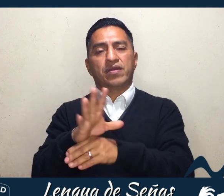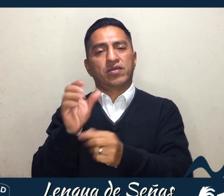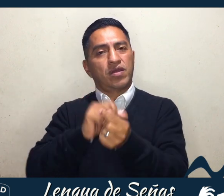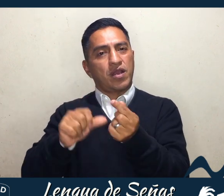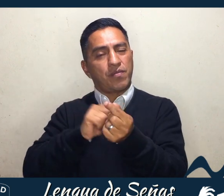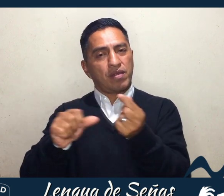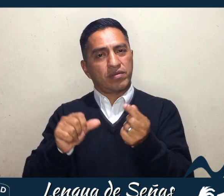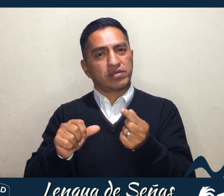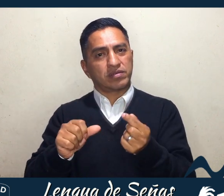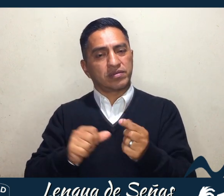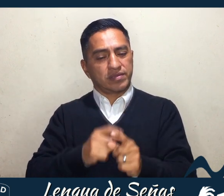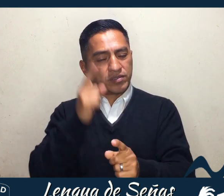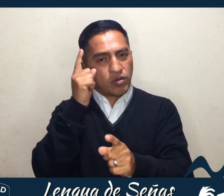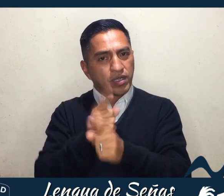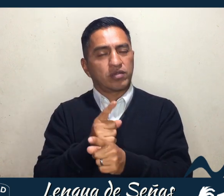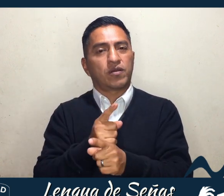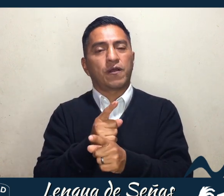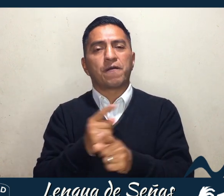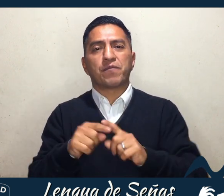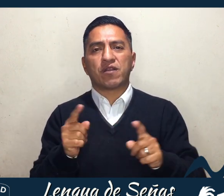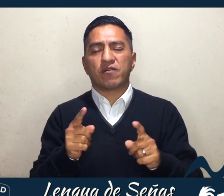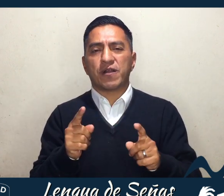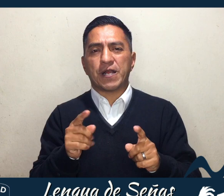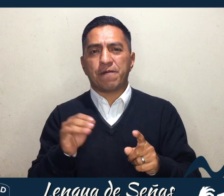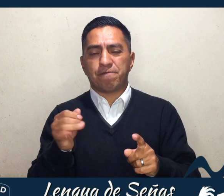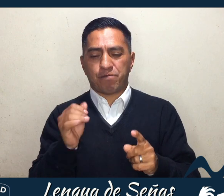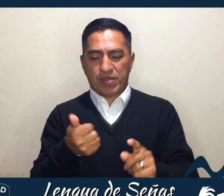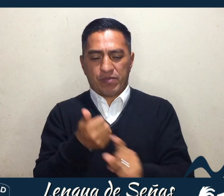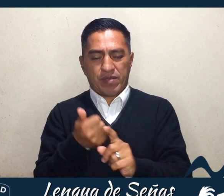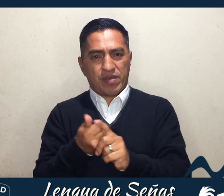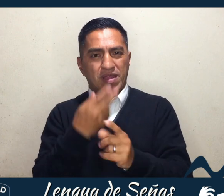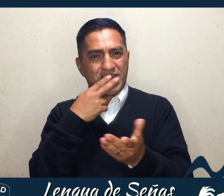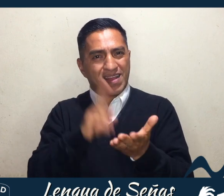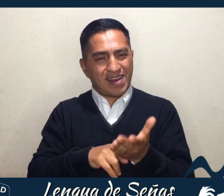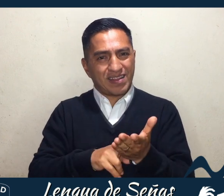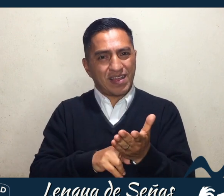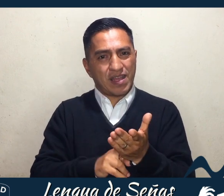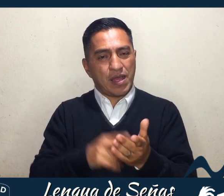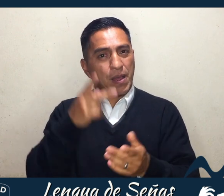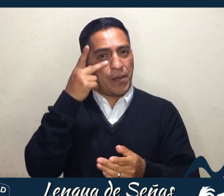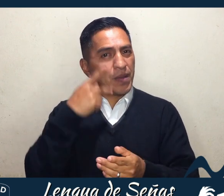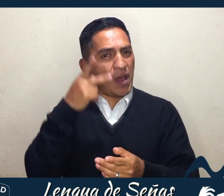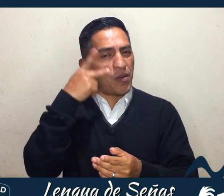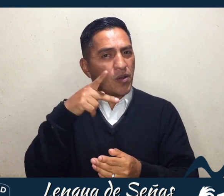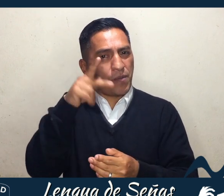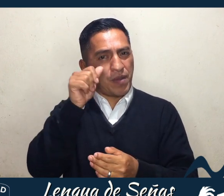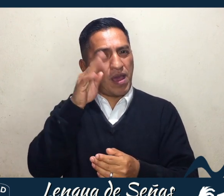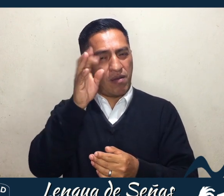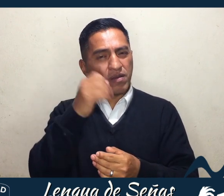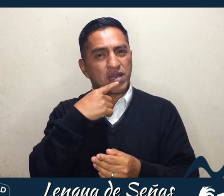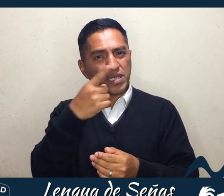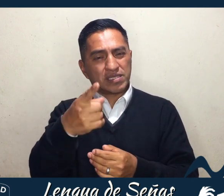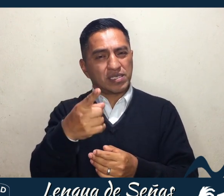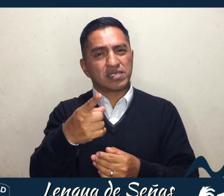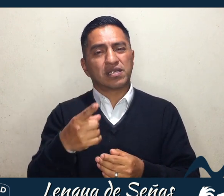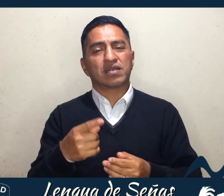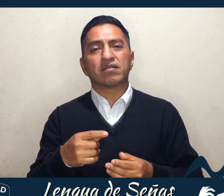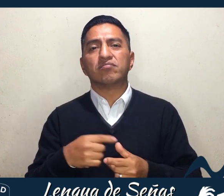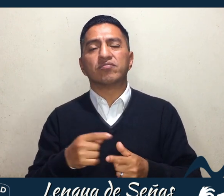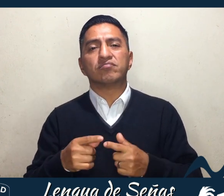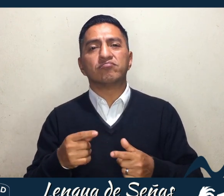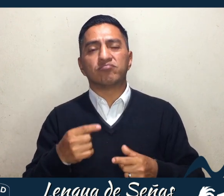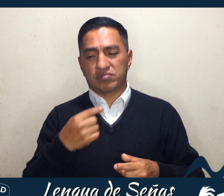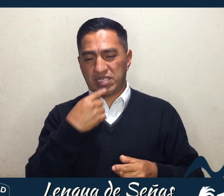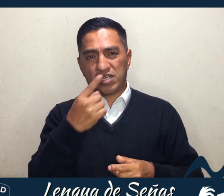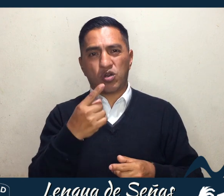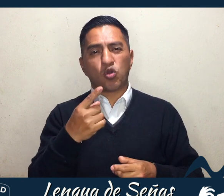hermanos que eso era apropiado. Pero en esa misma carta, Pablo les había dicho de que él no había